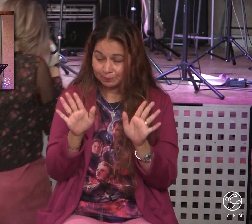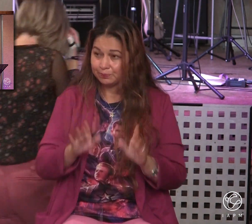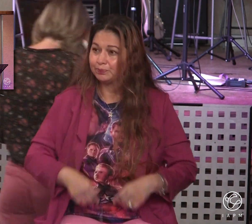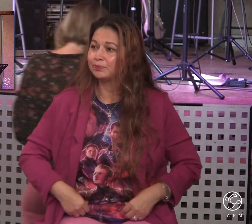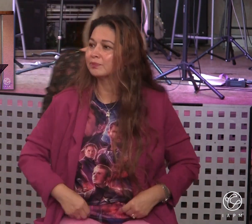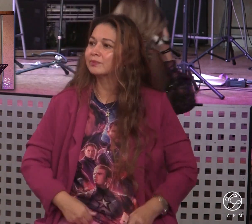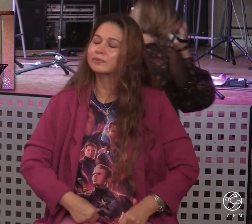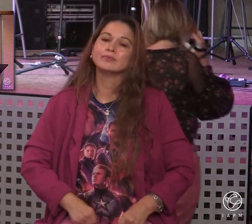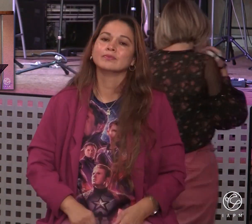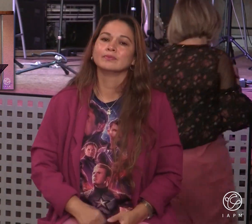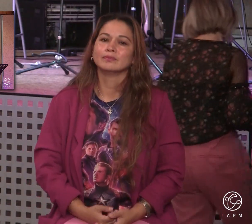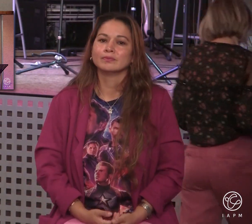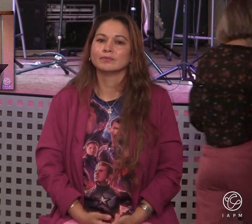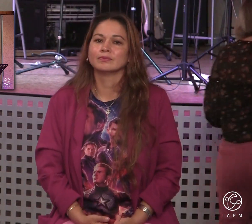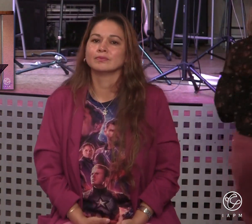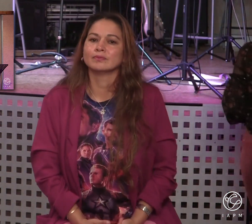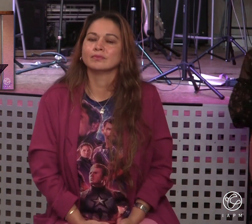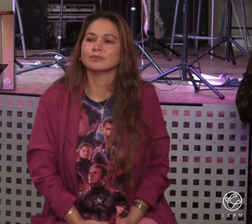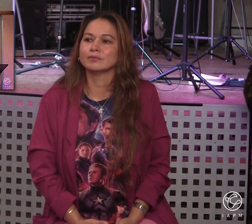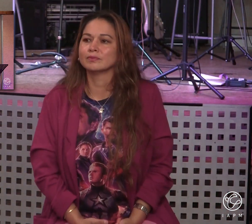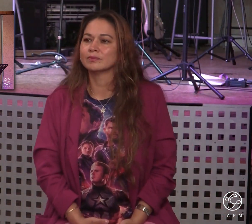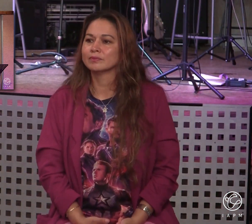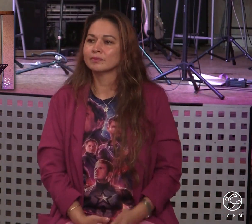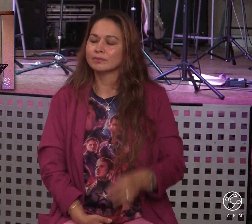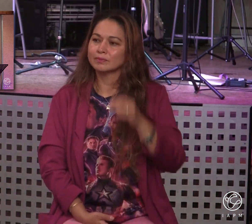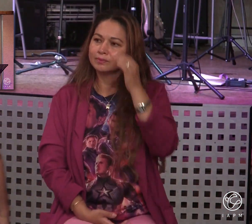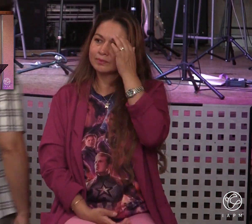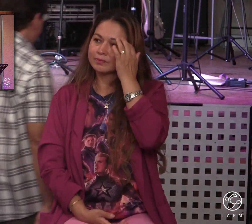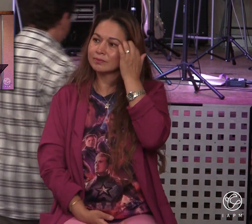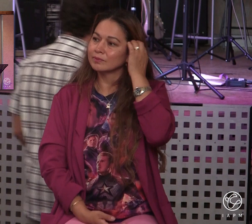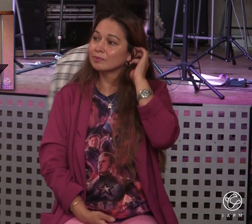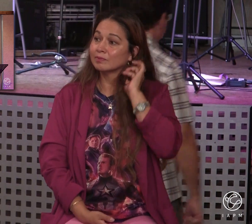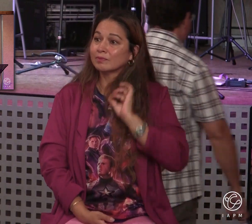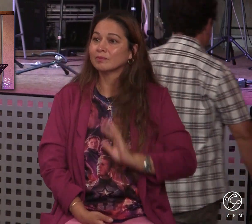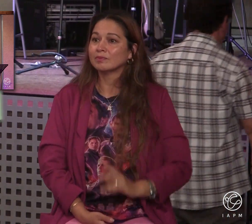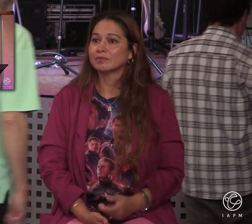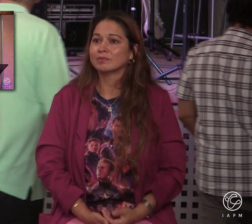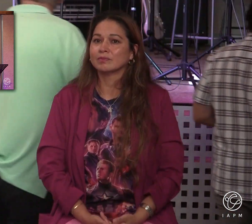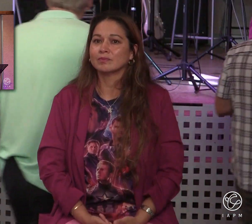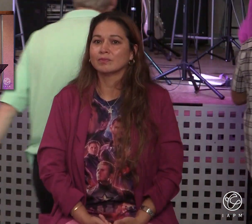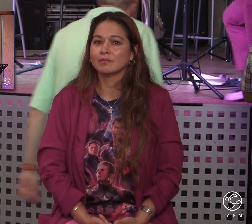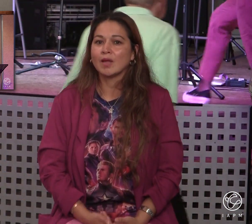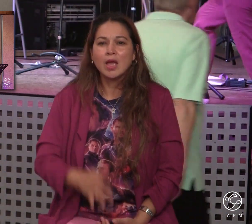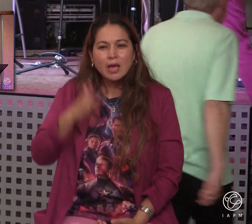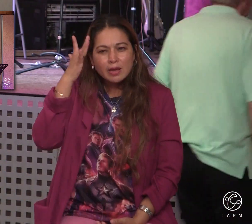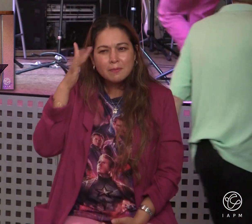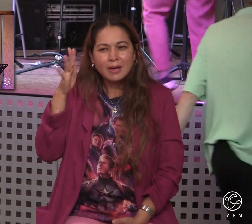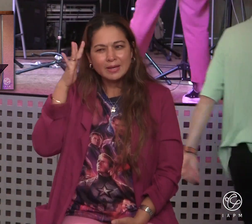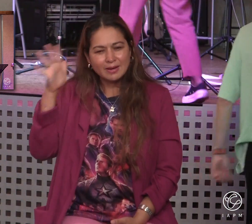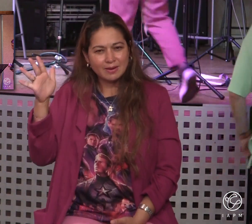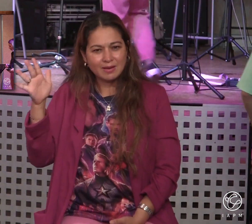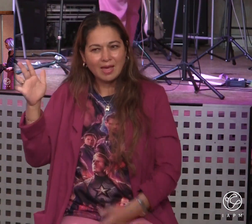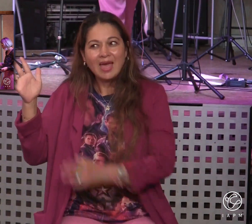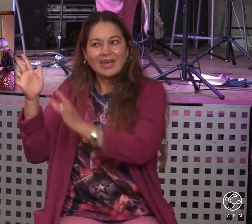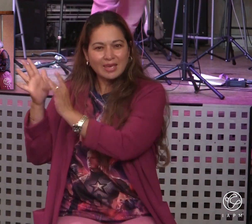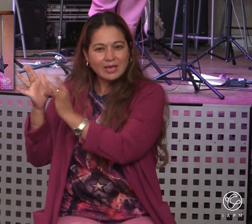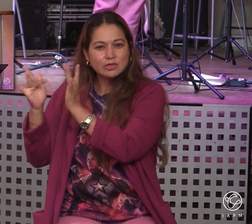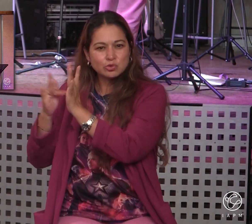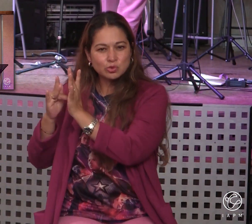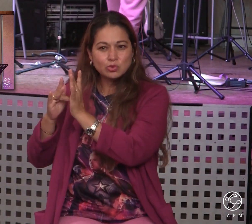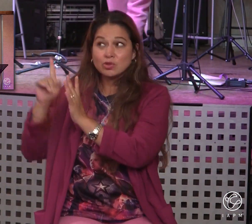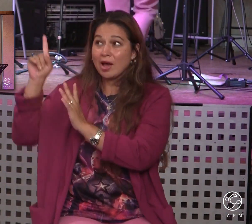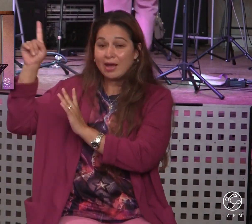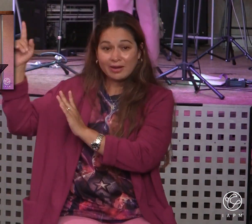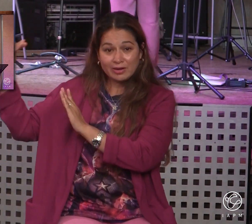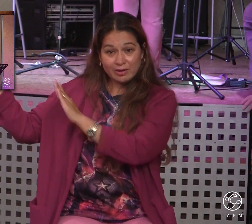El alcanzarlos en el lago les demostró, en la primera tormenta, recuerda,